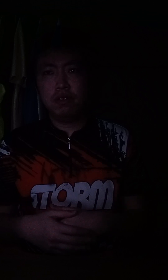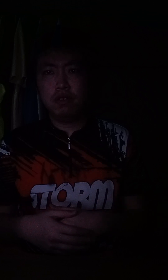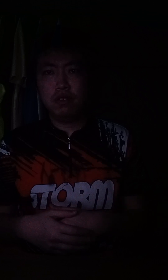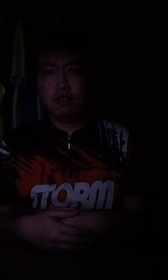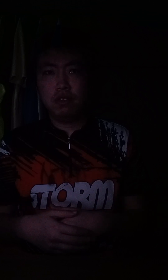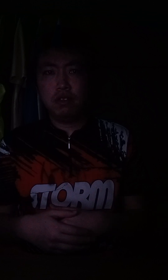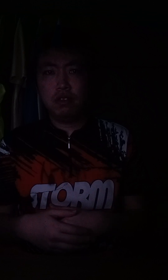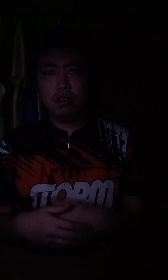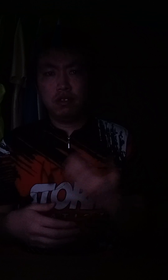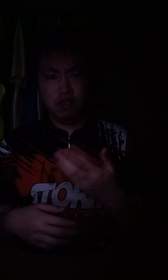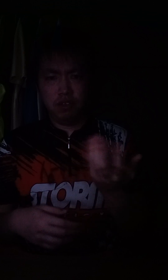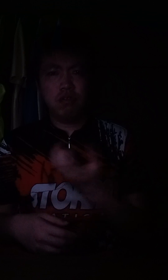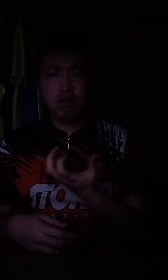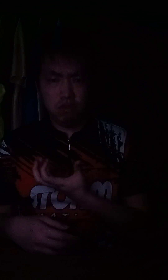그런 게 마음이 아프지.